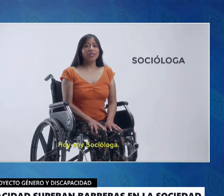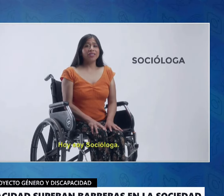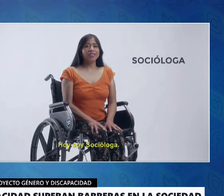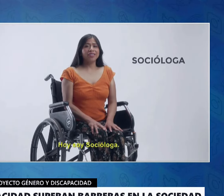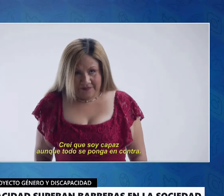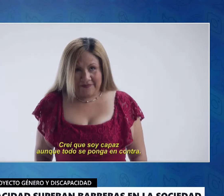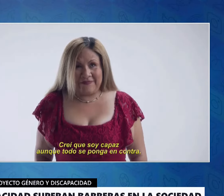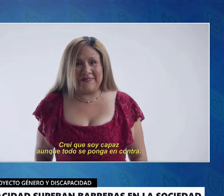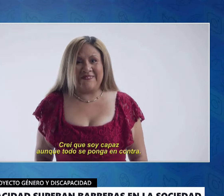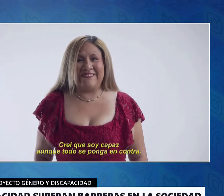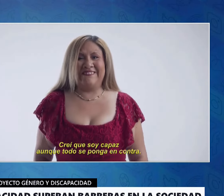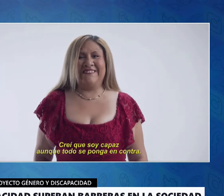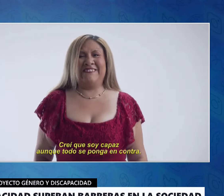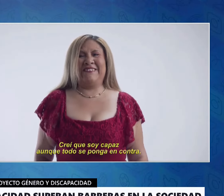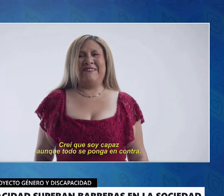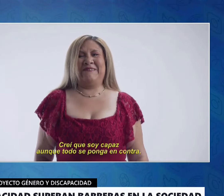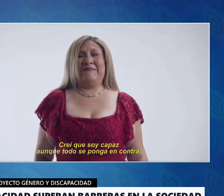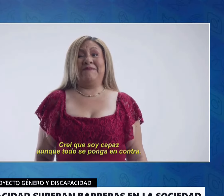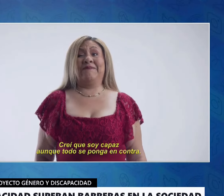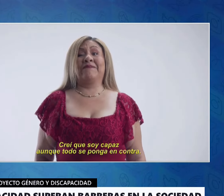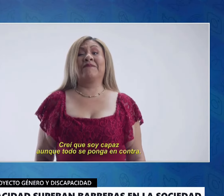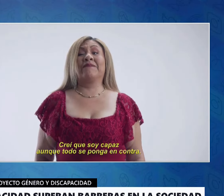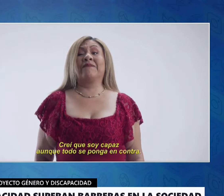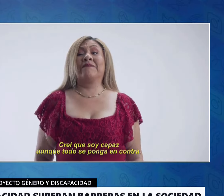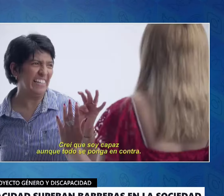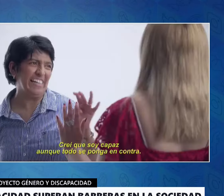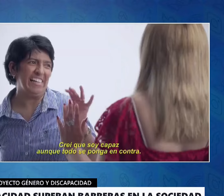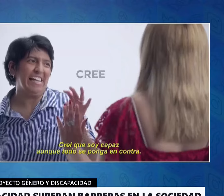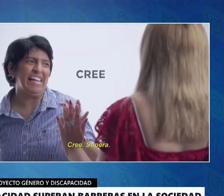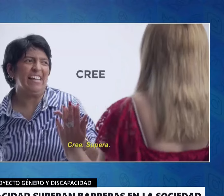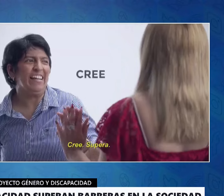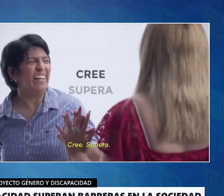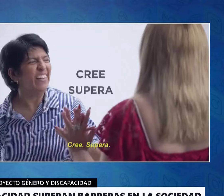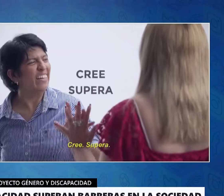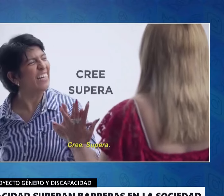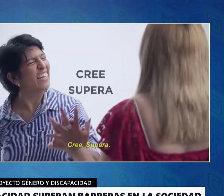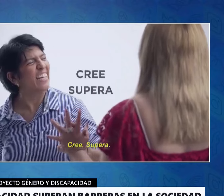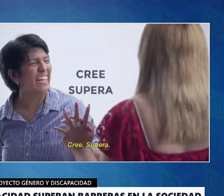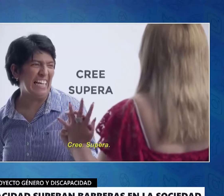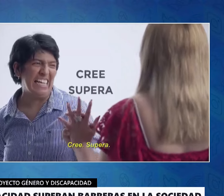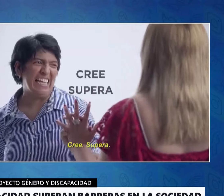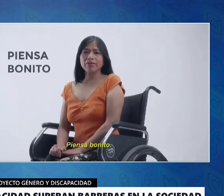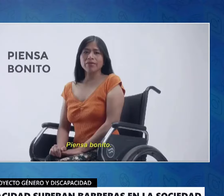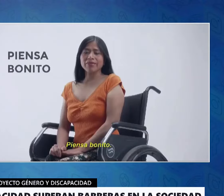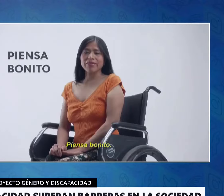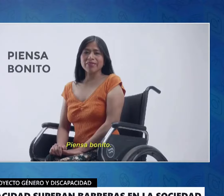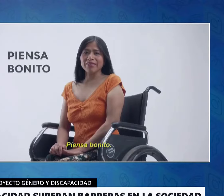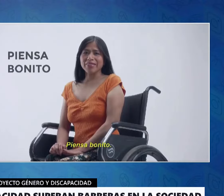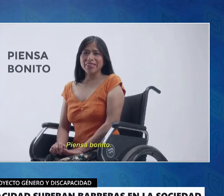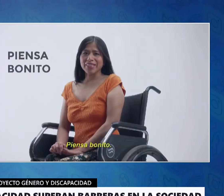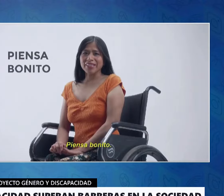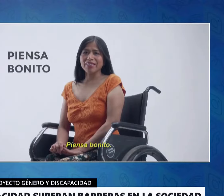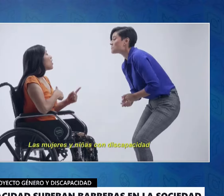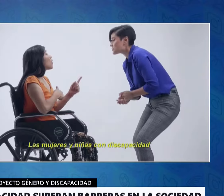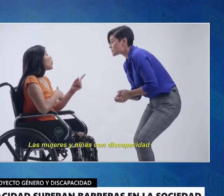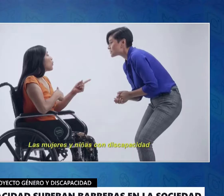¿no? Entonces, otra cosa también, cuando tienen a sus bebés, son madres de familia, claro. Muchas de ellas les